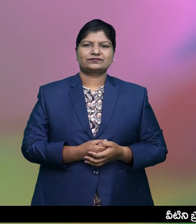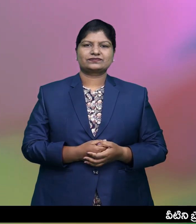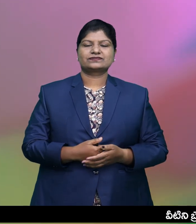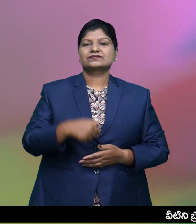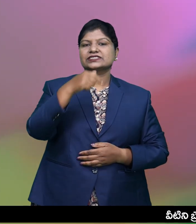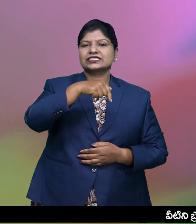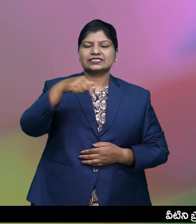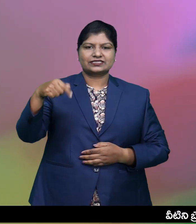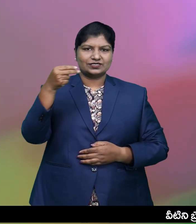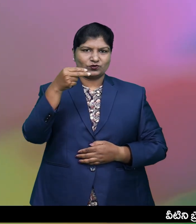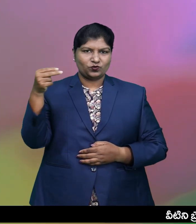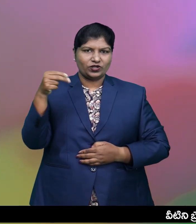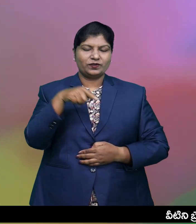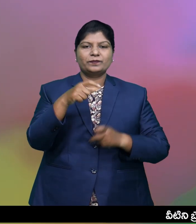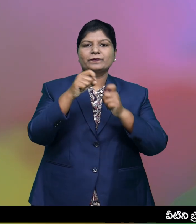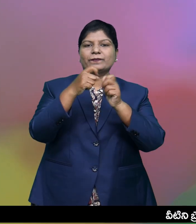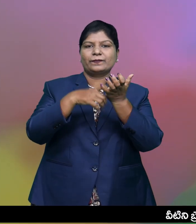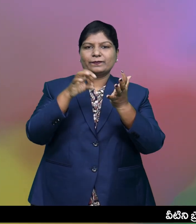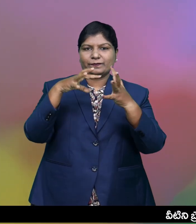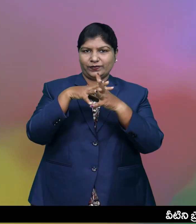వీటిని బ్రౌనియన్ కదలికలు అంటారు.